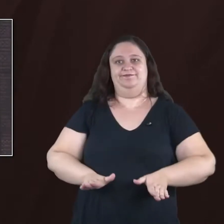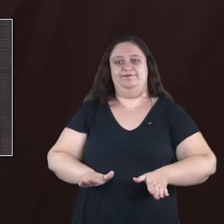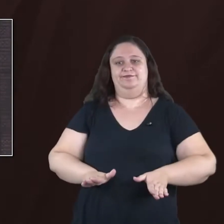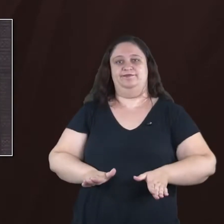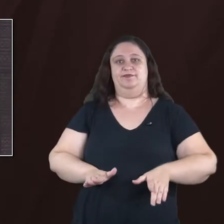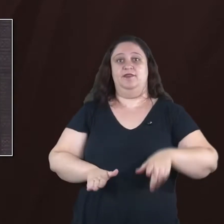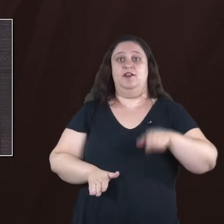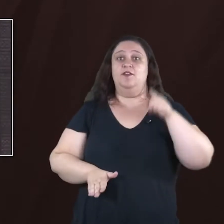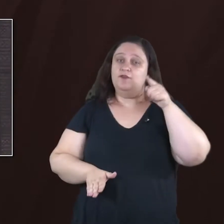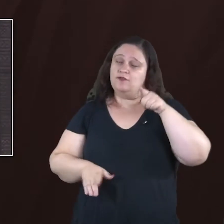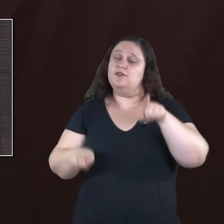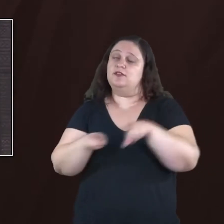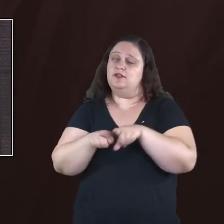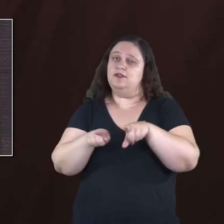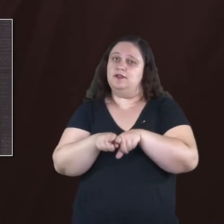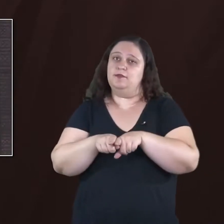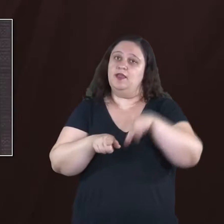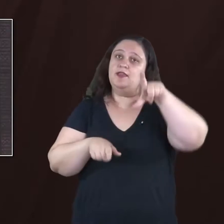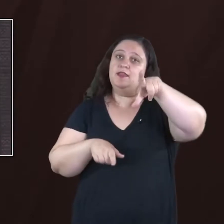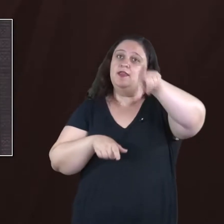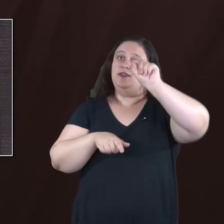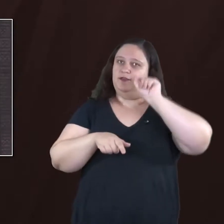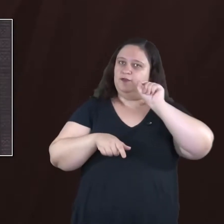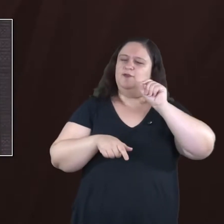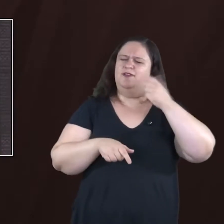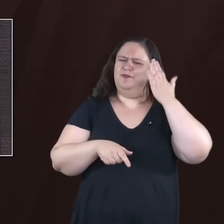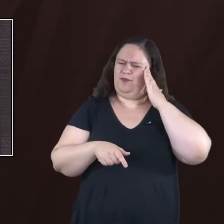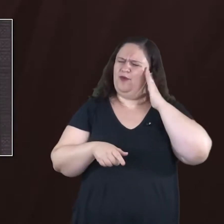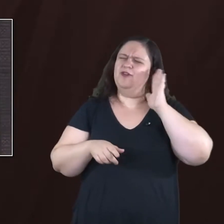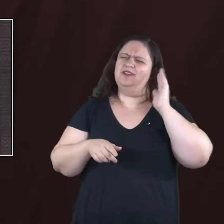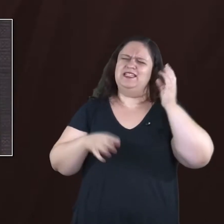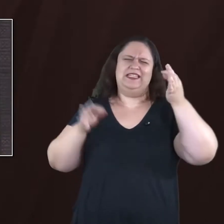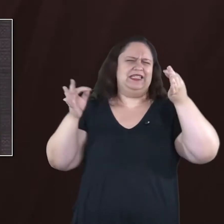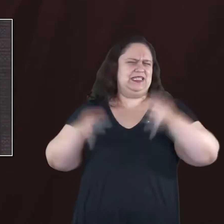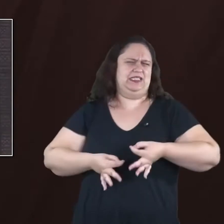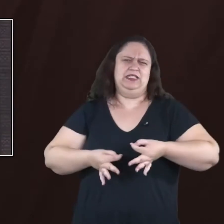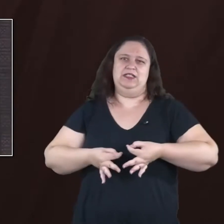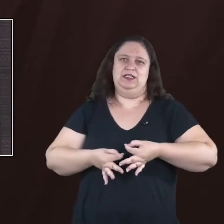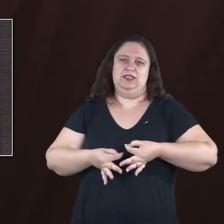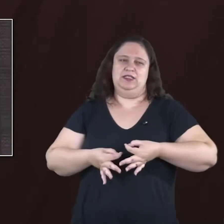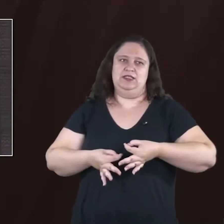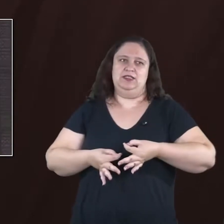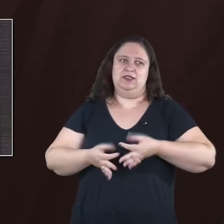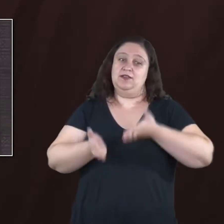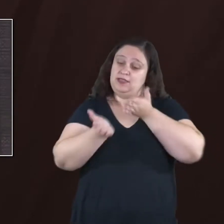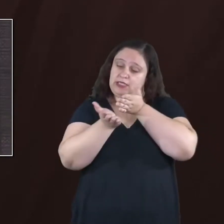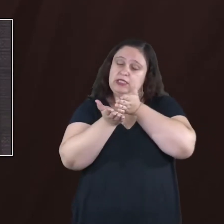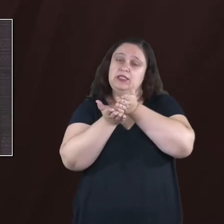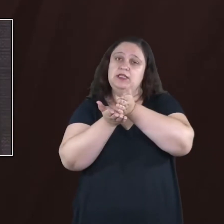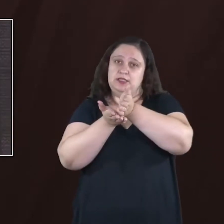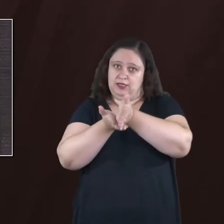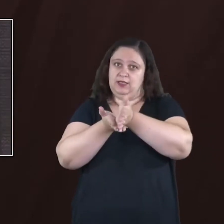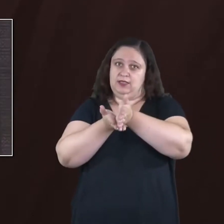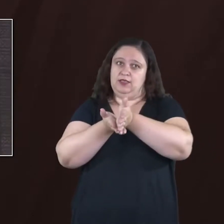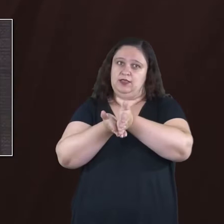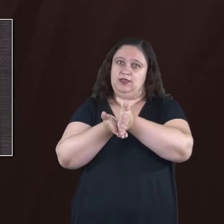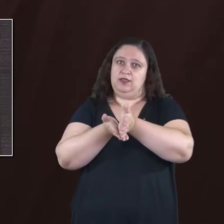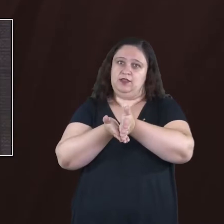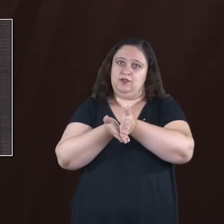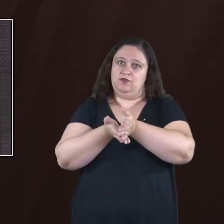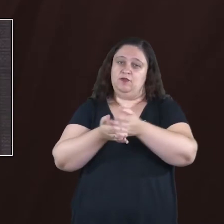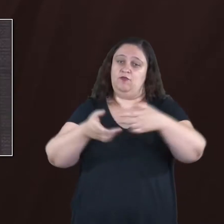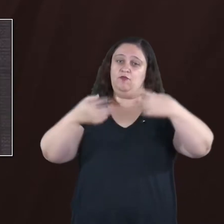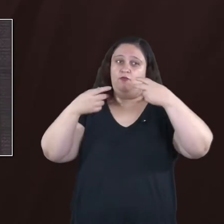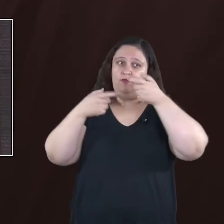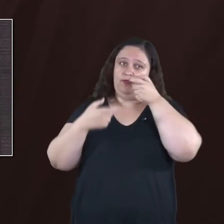que estão me ouvindo, pode ter certeza, se você está seguindo essa palavra, se você está ouvindo